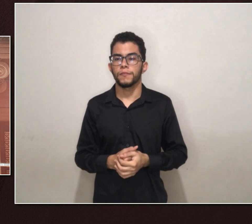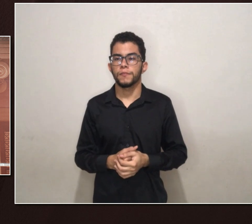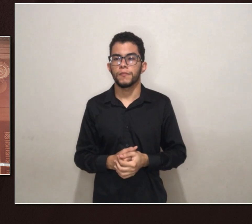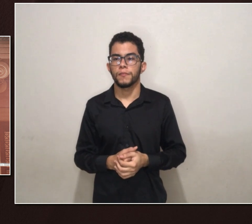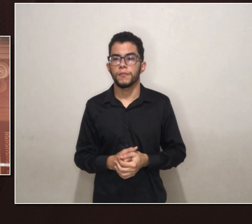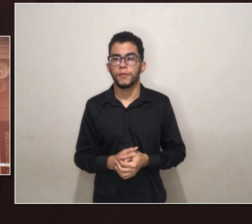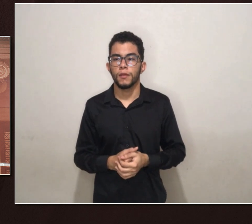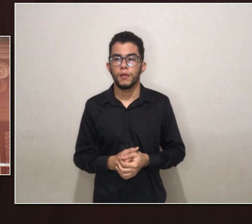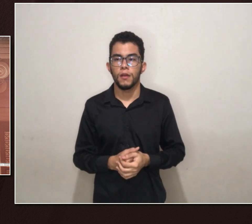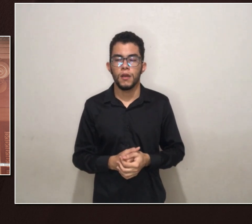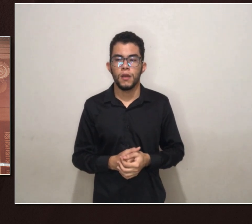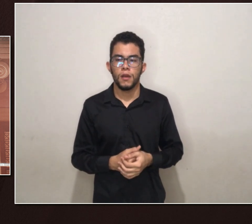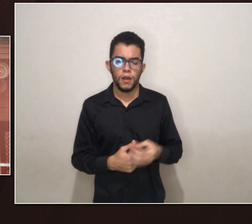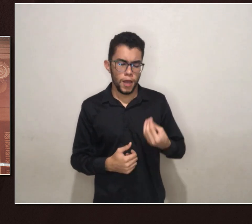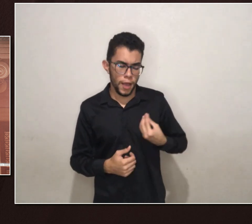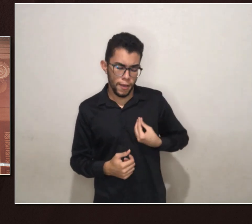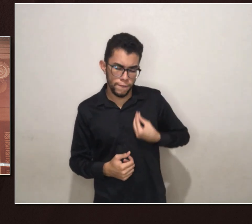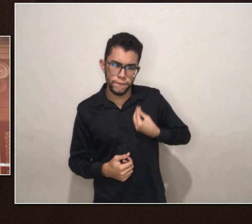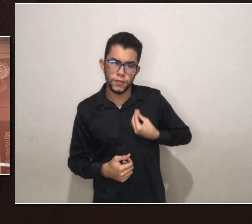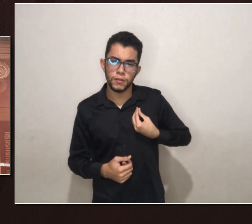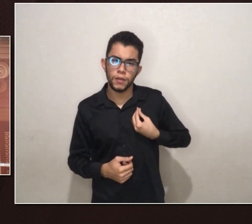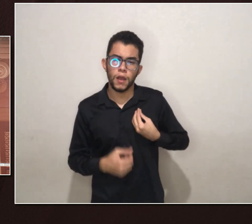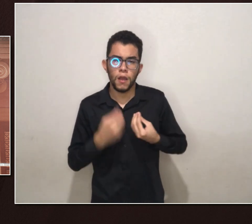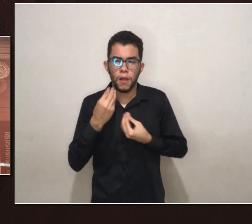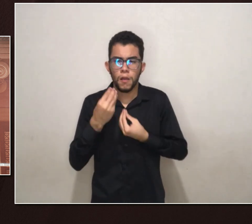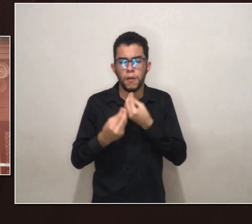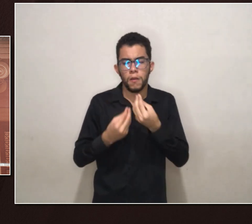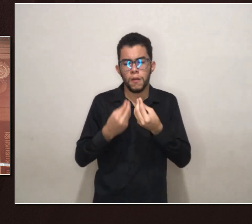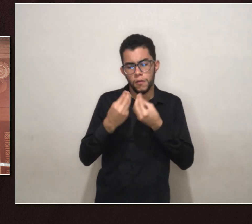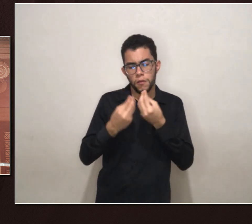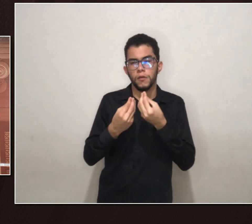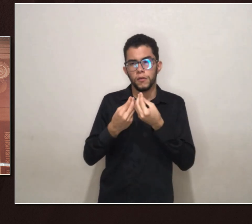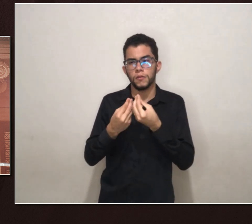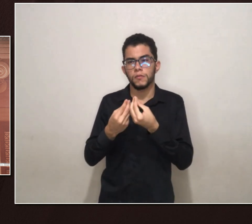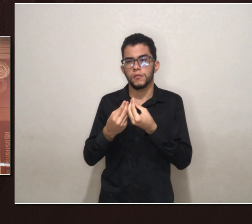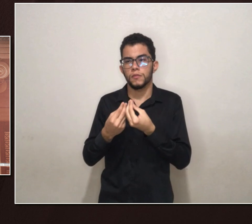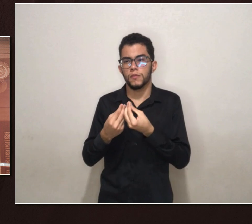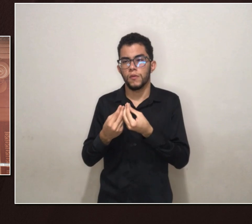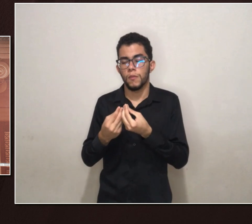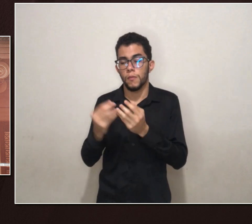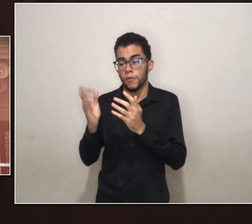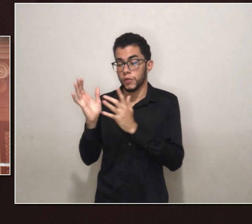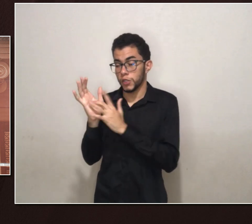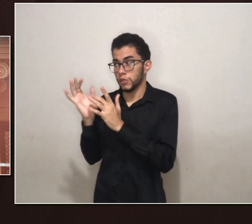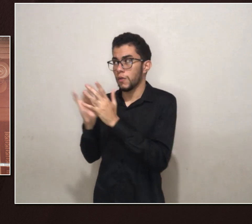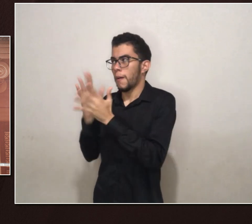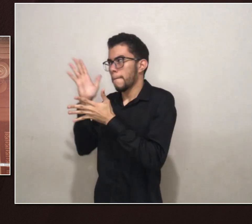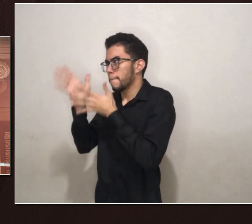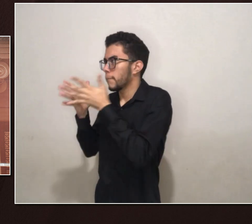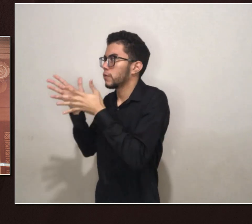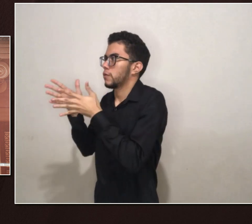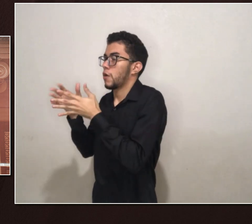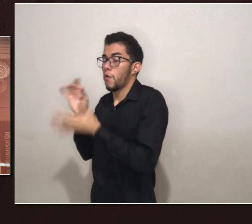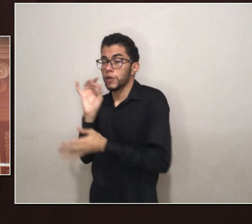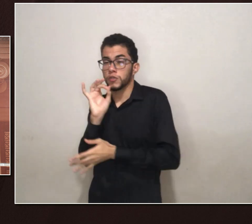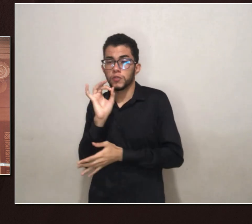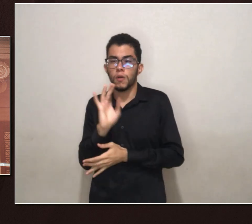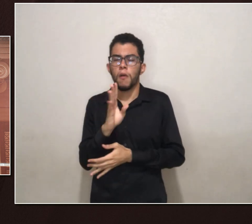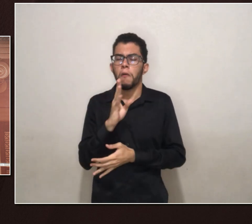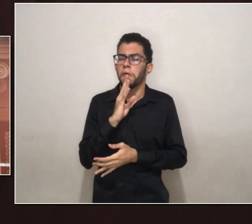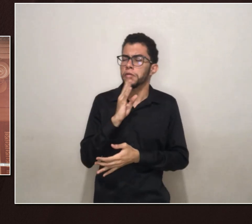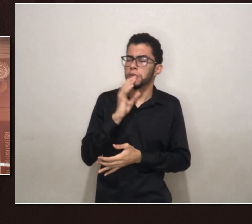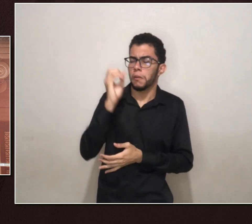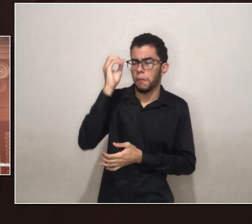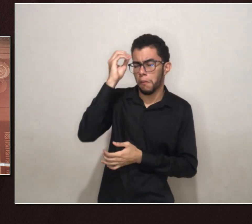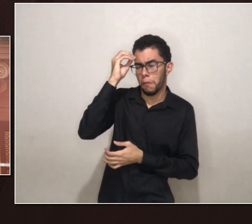o amor e o alimento, né? As palavras das Escrituras não são meras doutrinas para ensinar